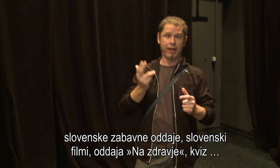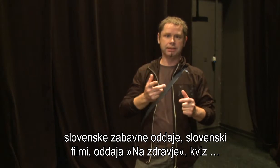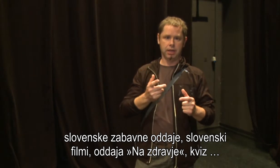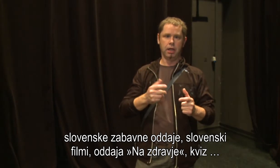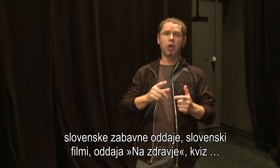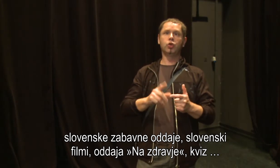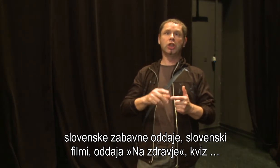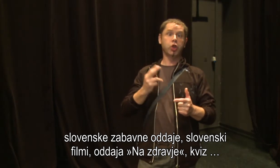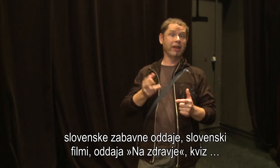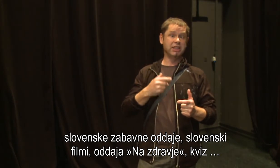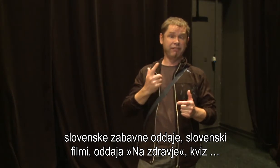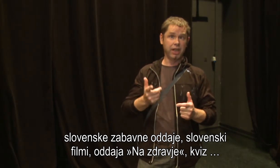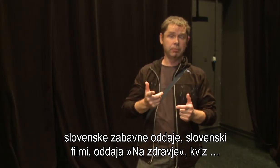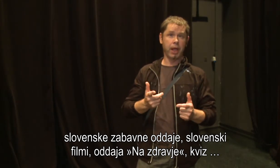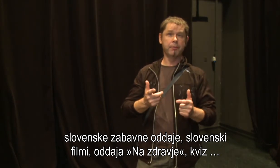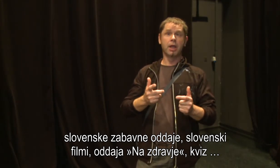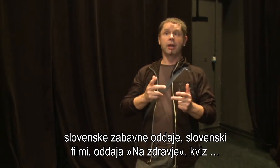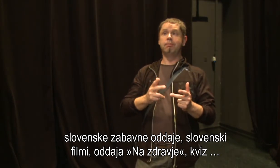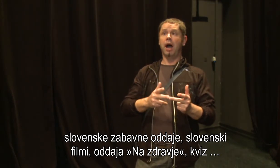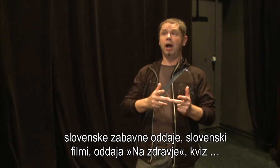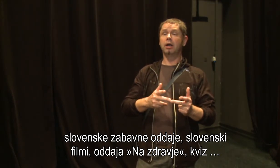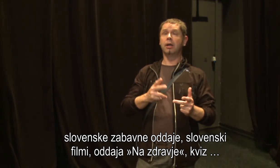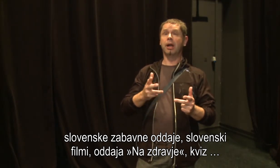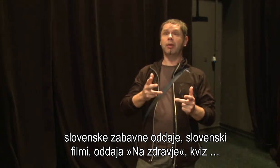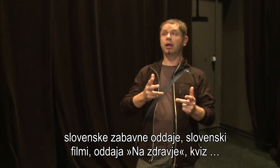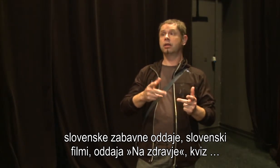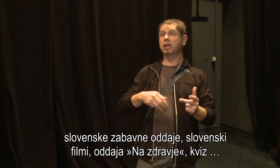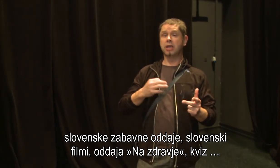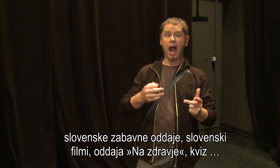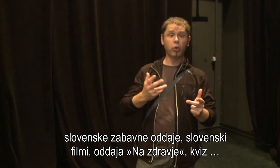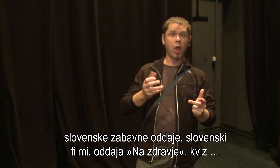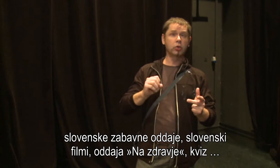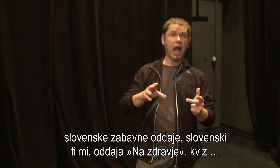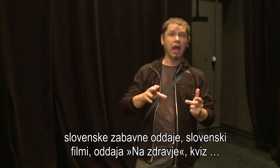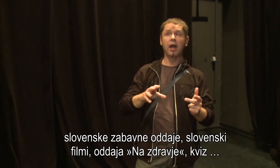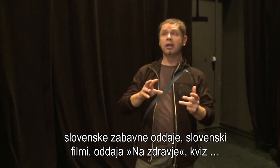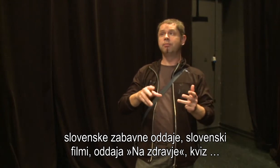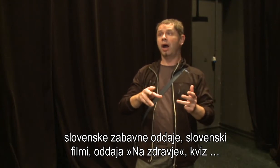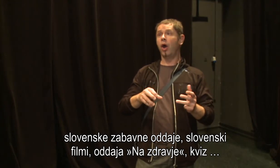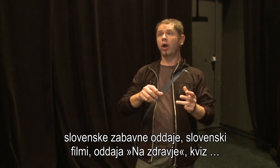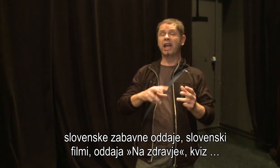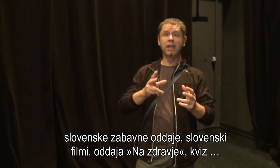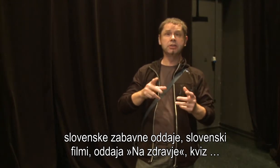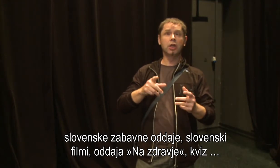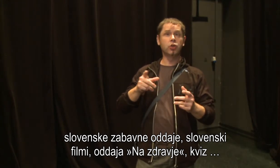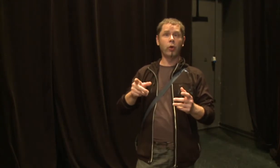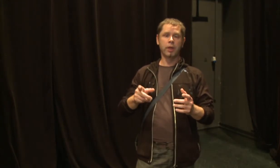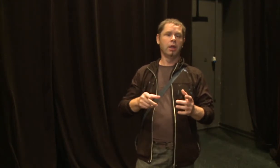slovenske, tudi slovenski filmi, pa naprimer na zdravje oddaja, pa kviz in to.